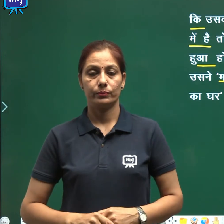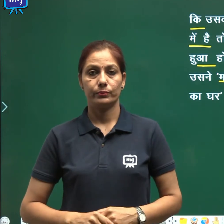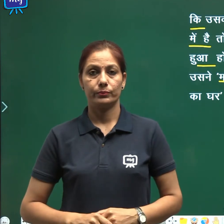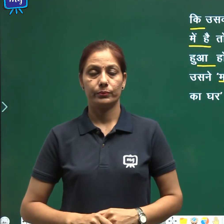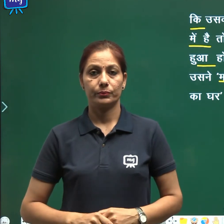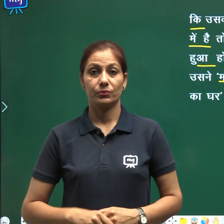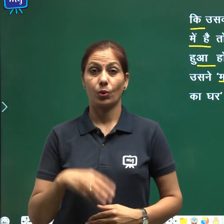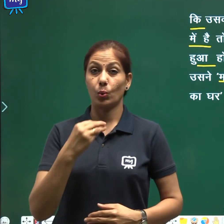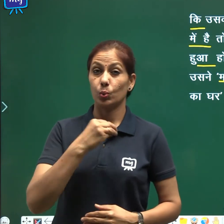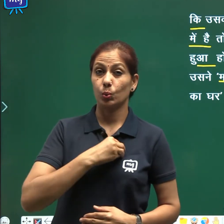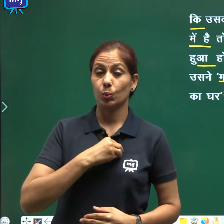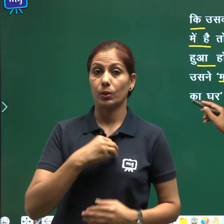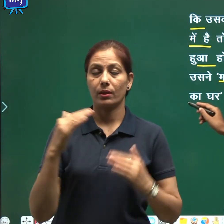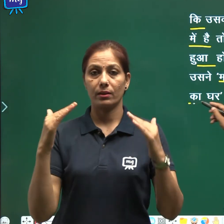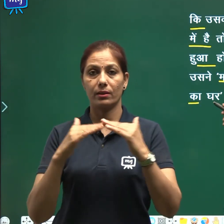परिताप का घर